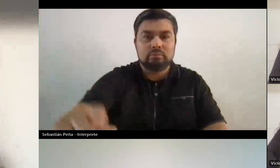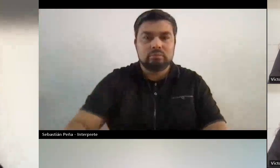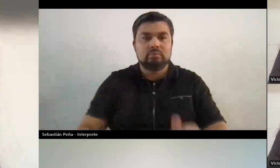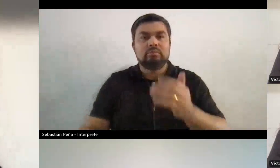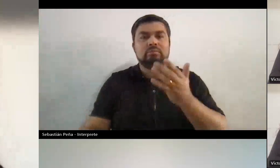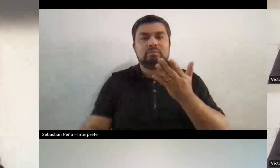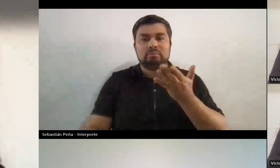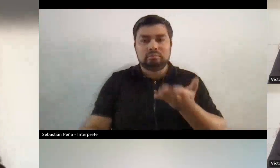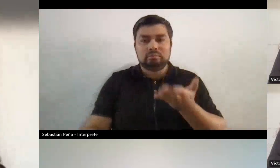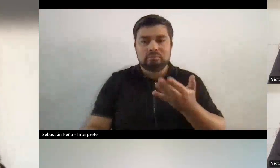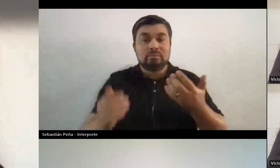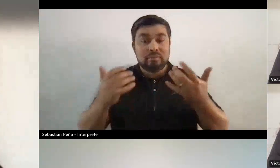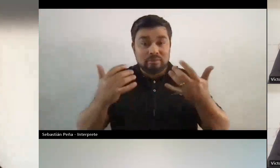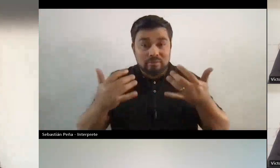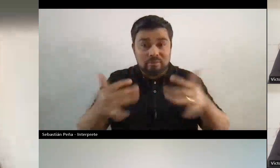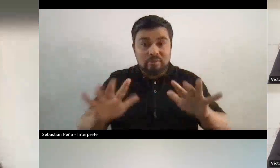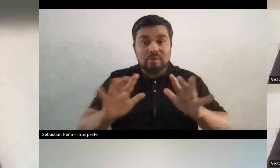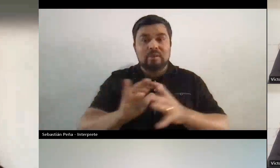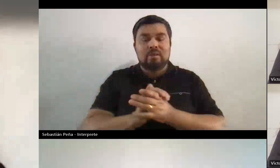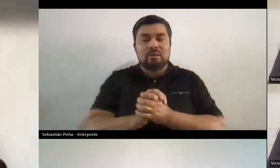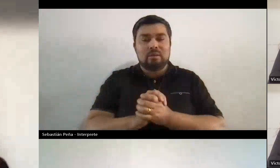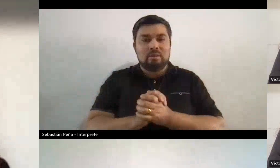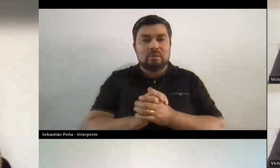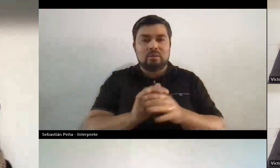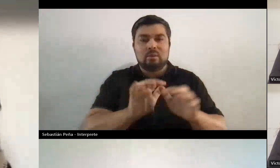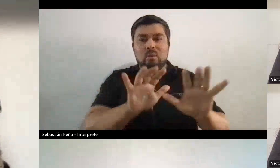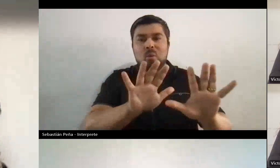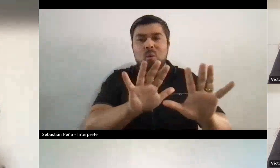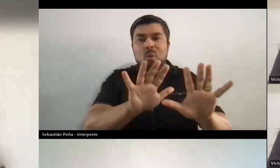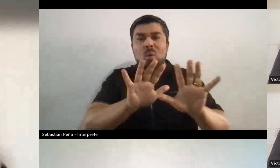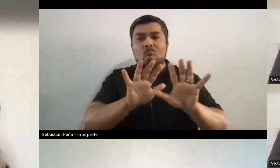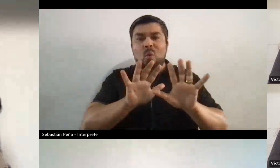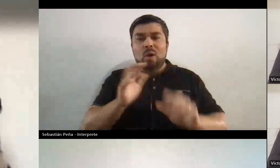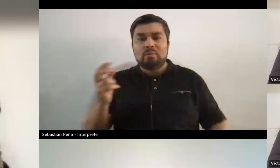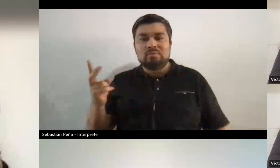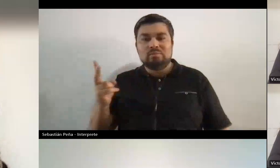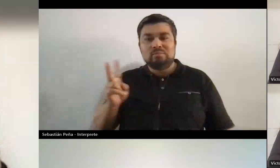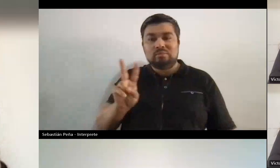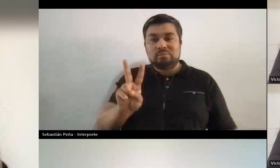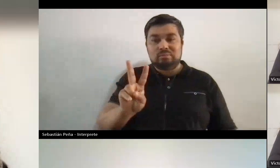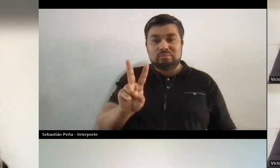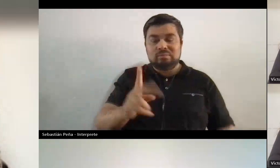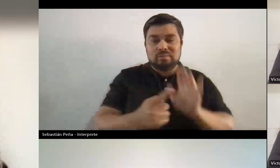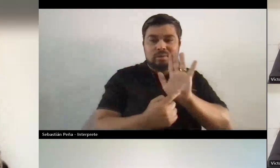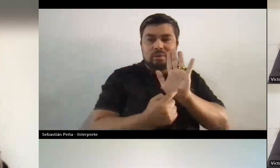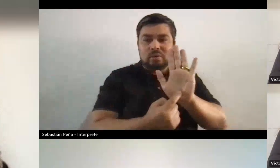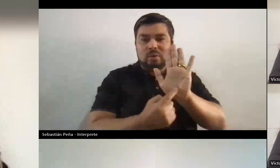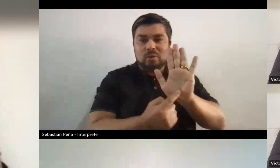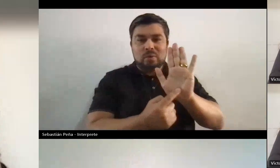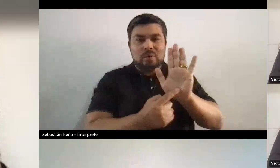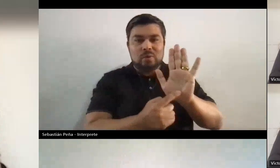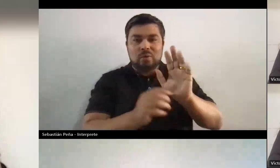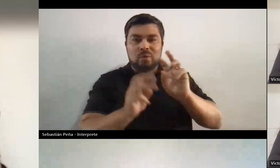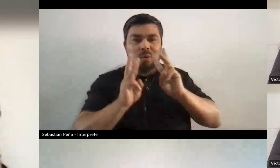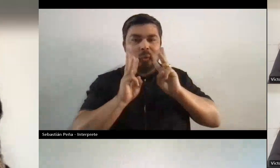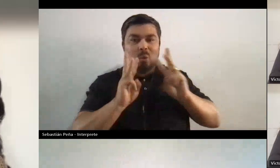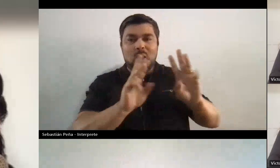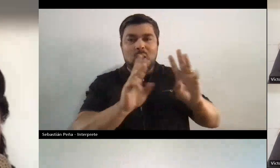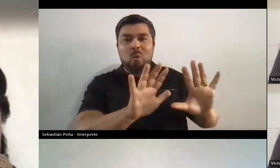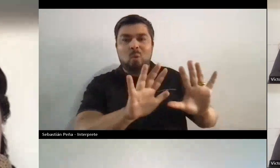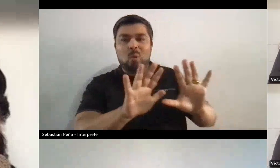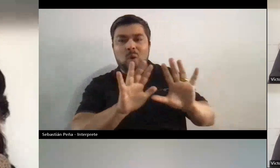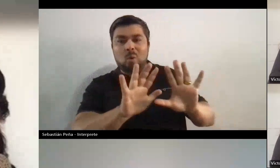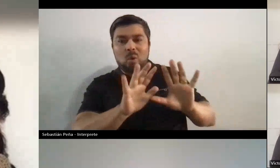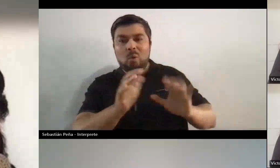esta tremenda de estas tremendas presentaciones, ¿no? Que nos han hecho tremendas, tremendas, tremendas